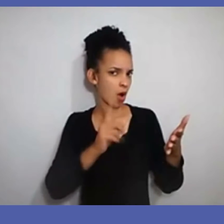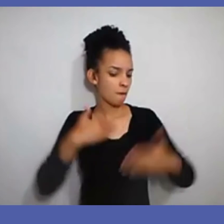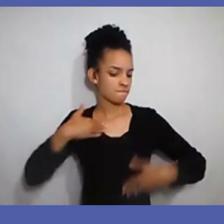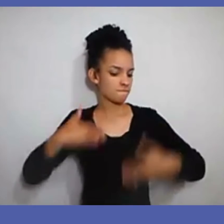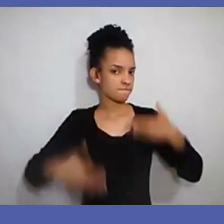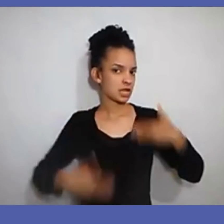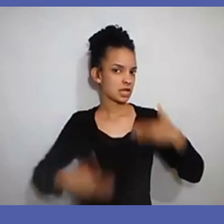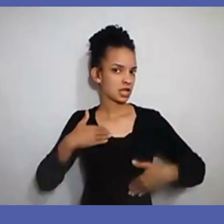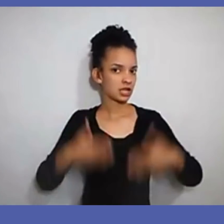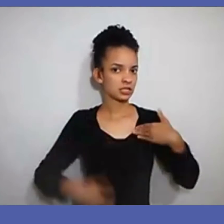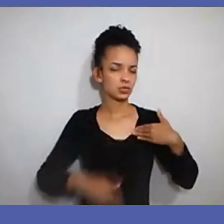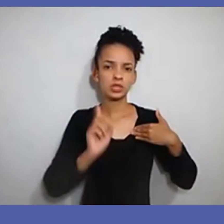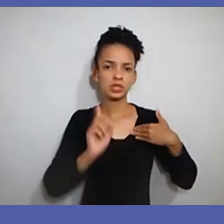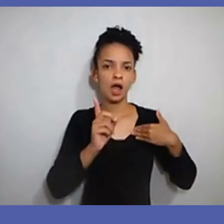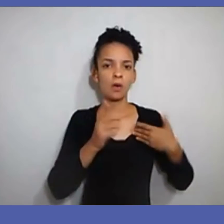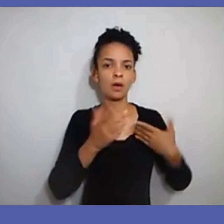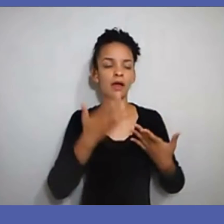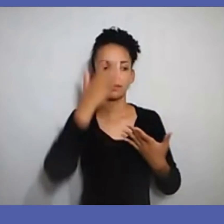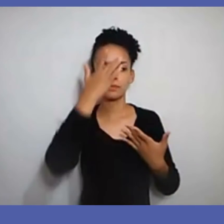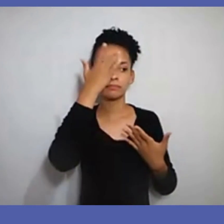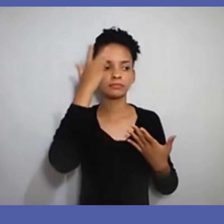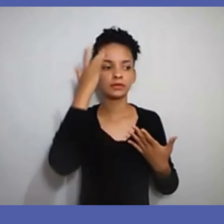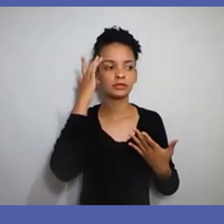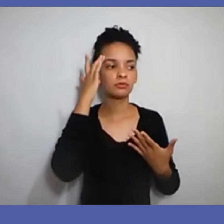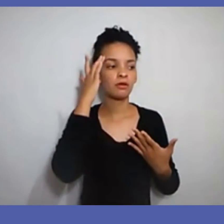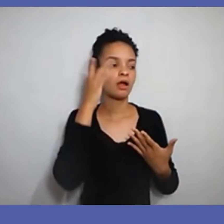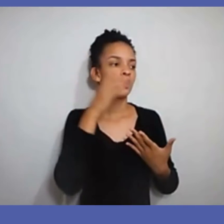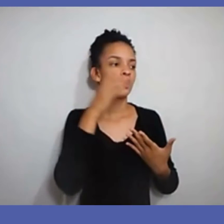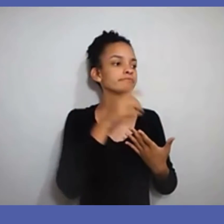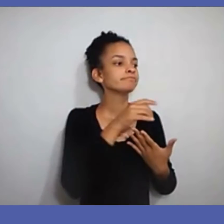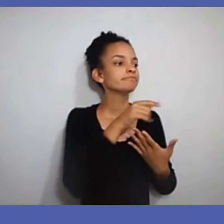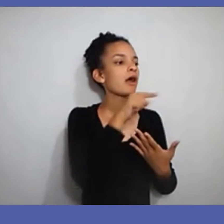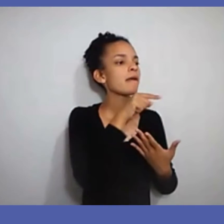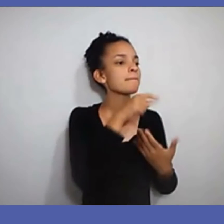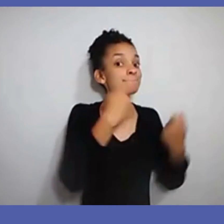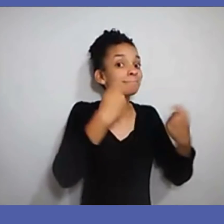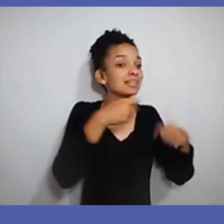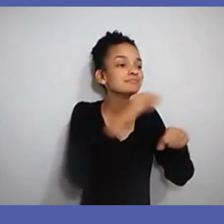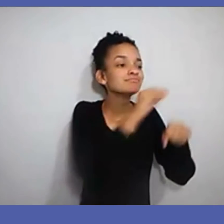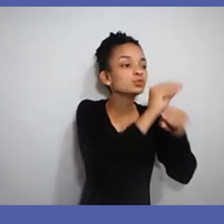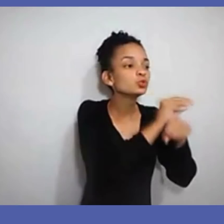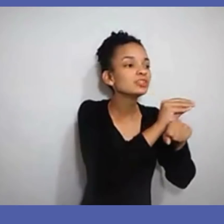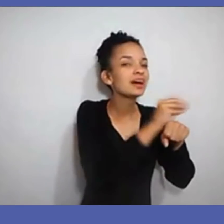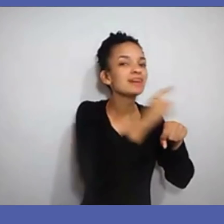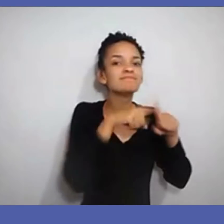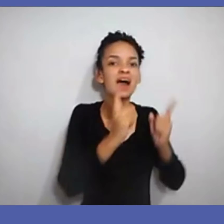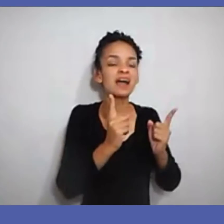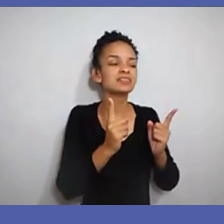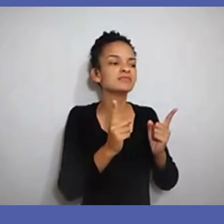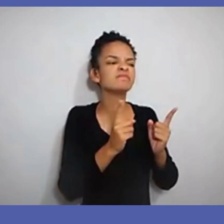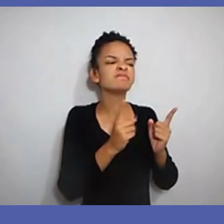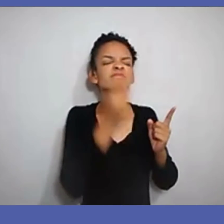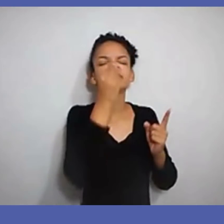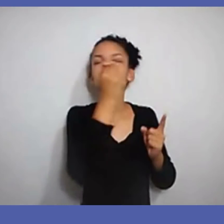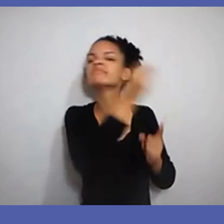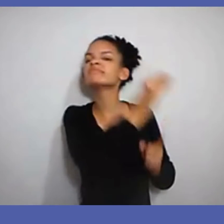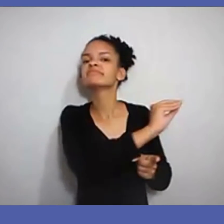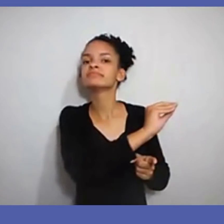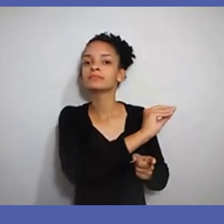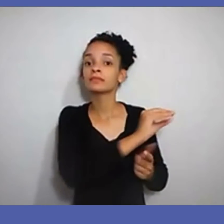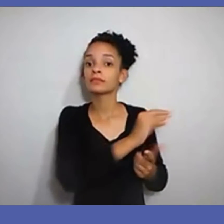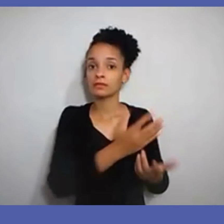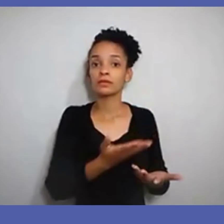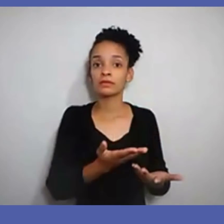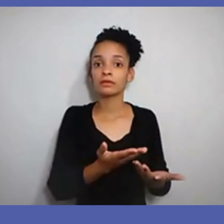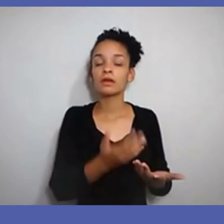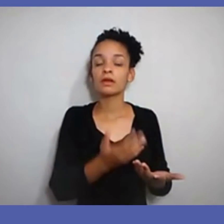Alguém precisa de cuidado, você não liga, você cuida dos seus próprios negócios, não é isso? Alguém na rua precisa ser